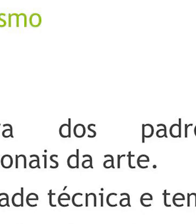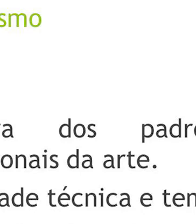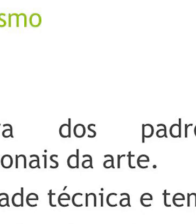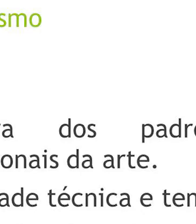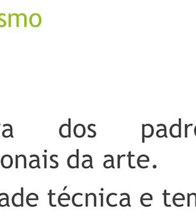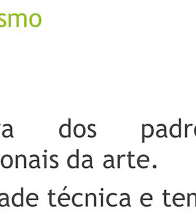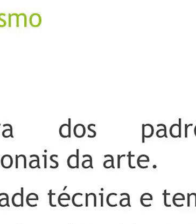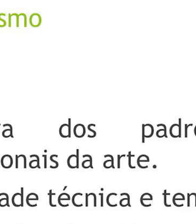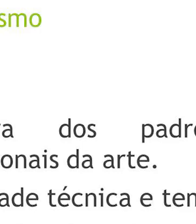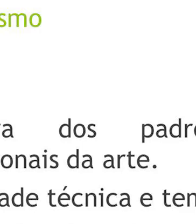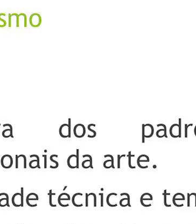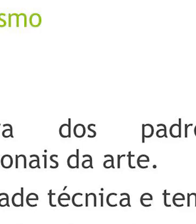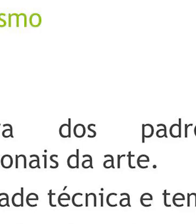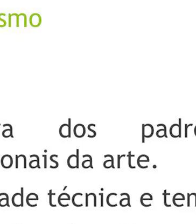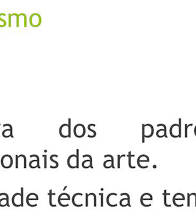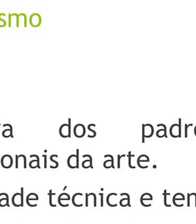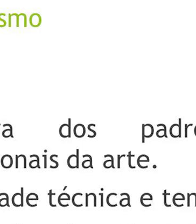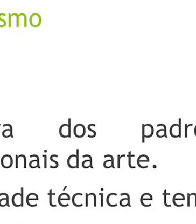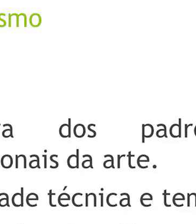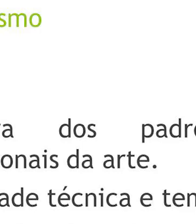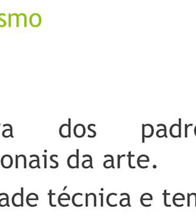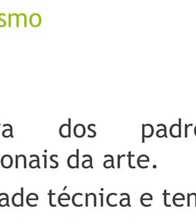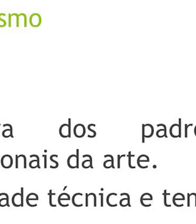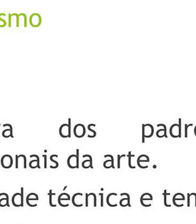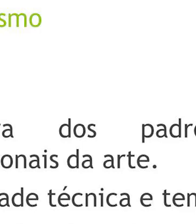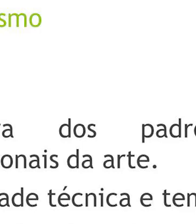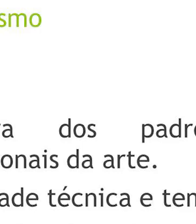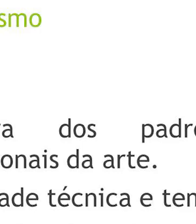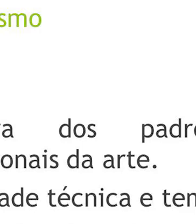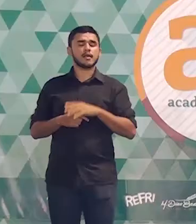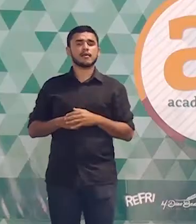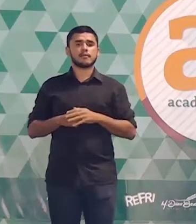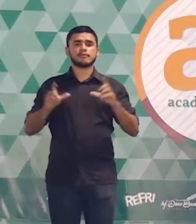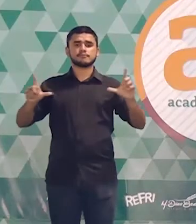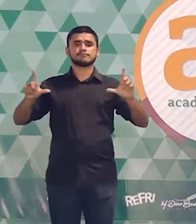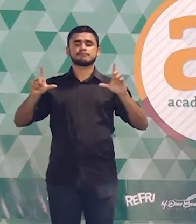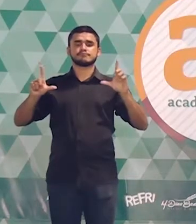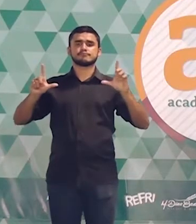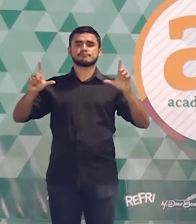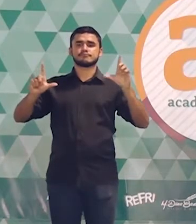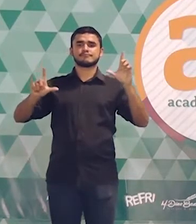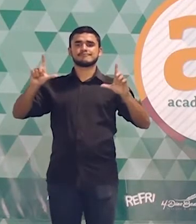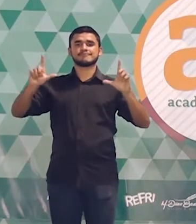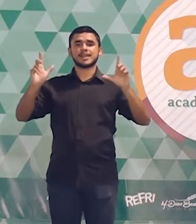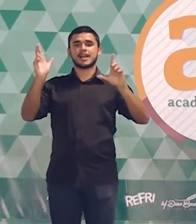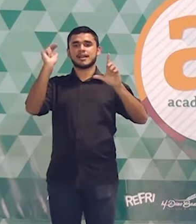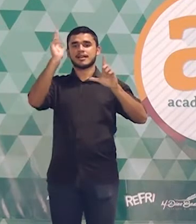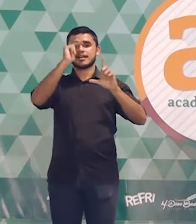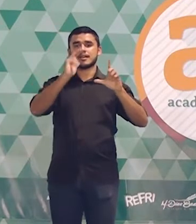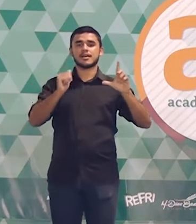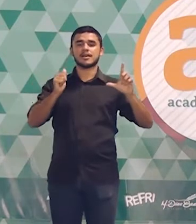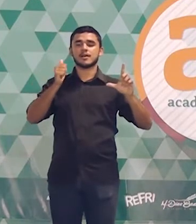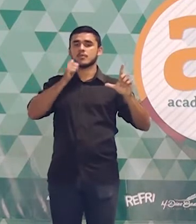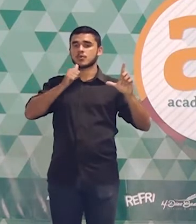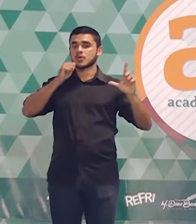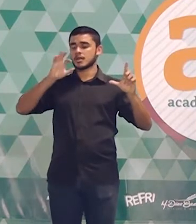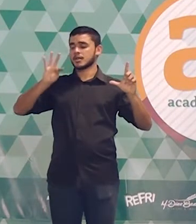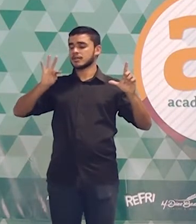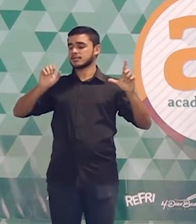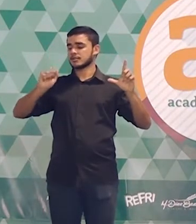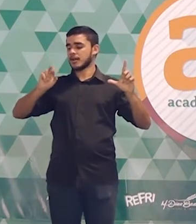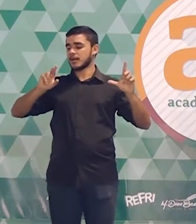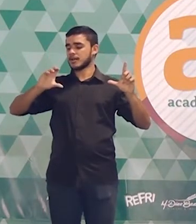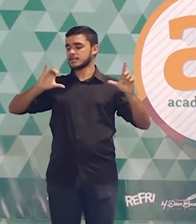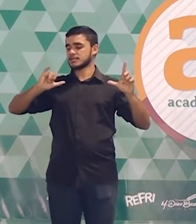exemplificar isso com uma pintura que eu sei que todos reconhecem, que é aquela da Tarsila do Amaral,